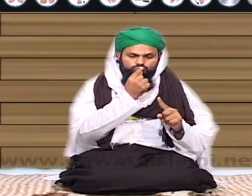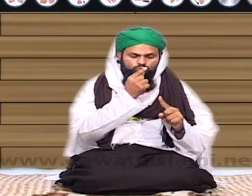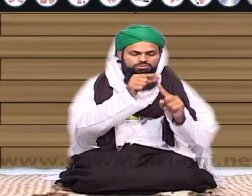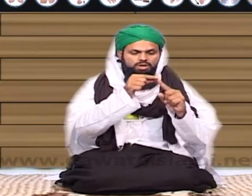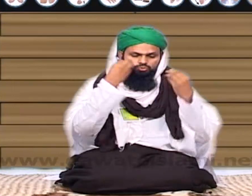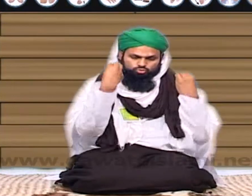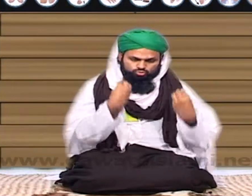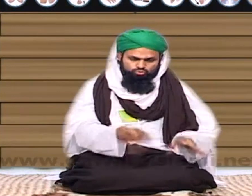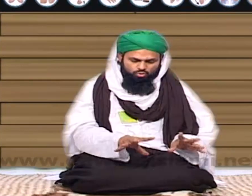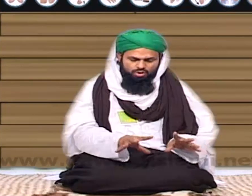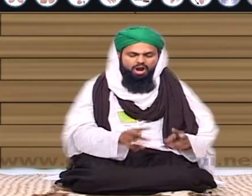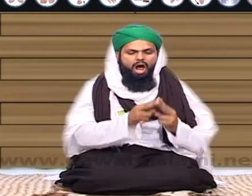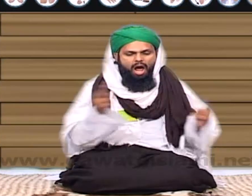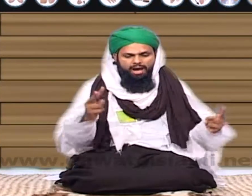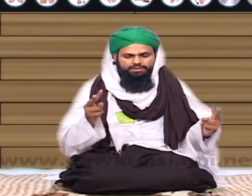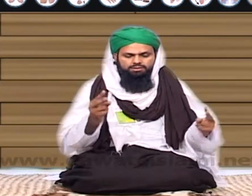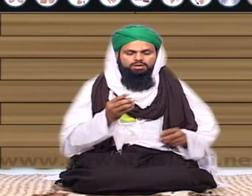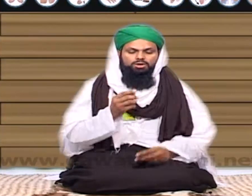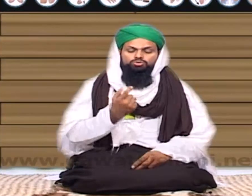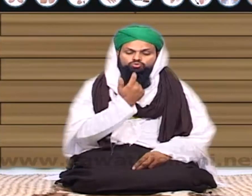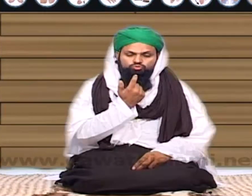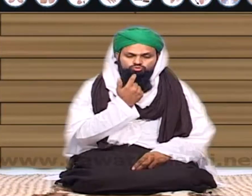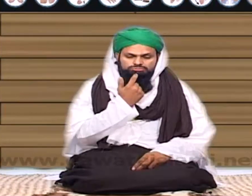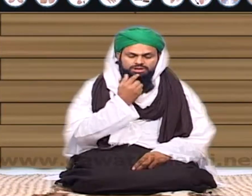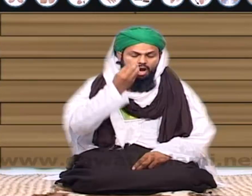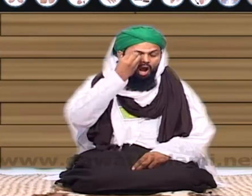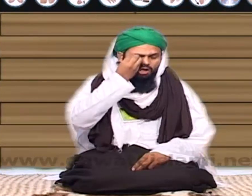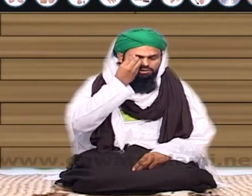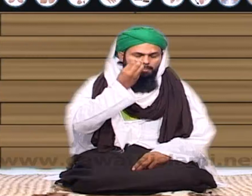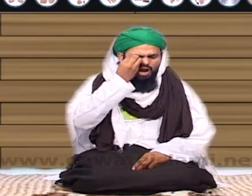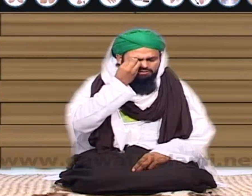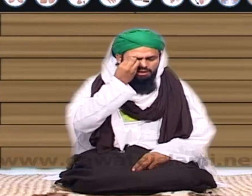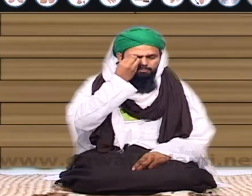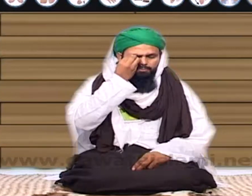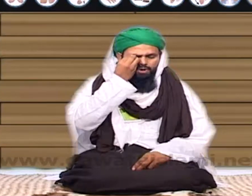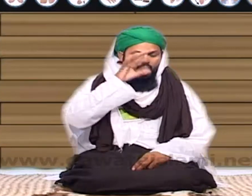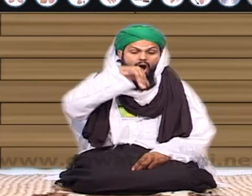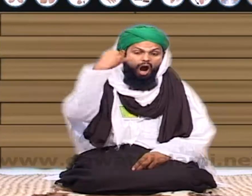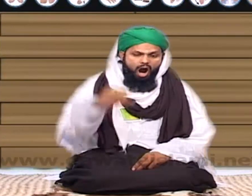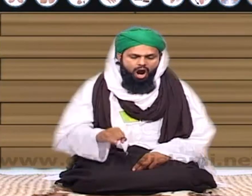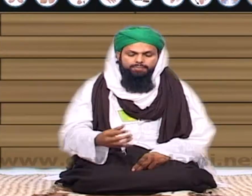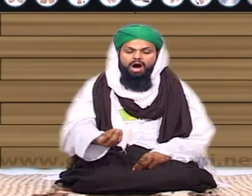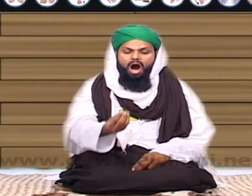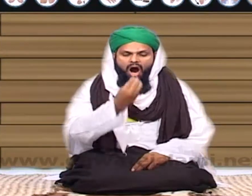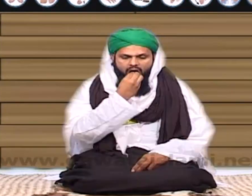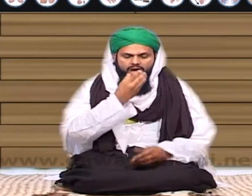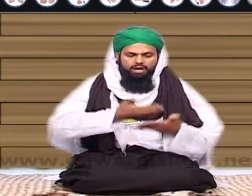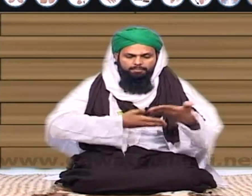نمازی اور بے روزہ کا حال تھا، جھوٹی قسمیں کھانے والے اور رزق